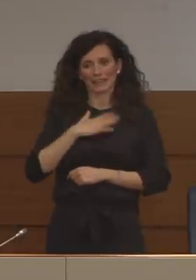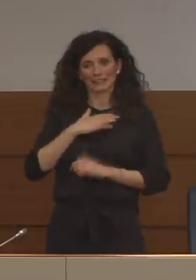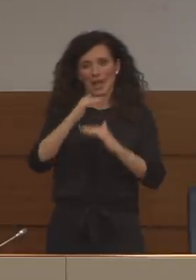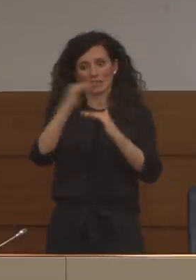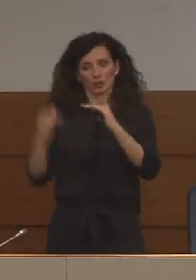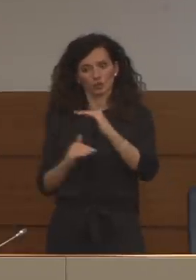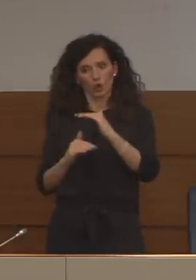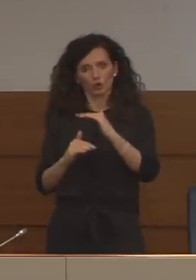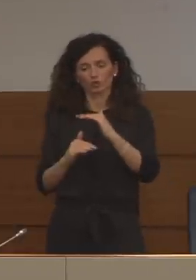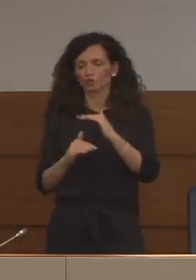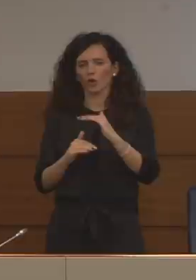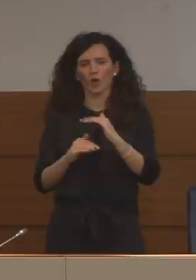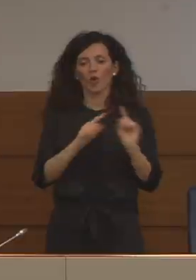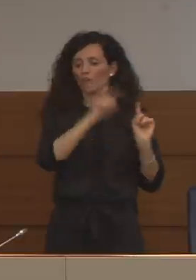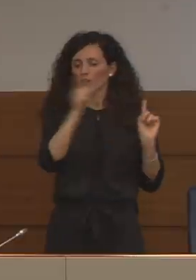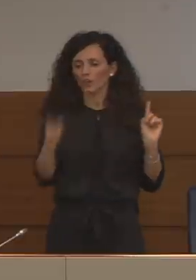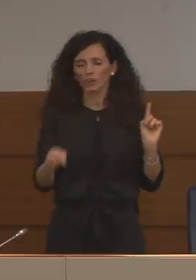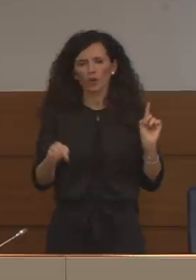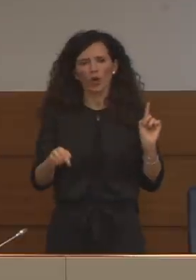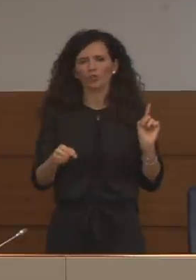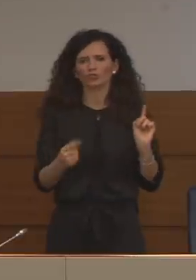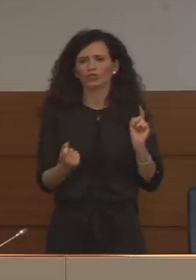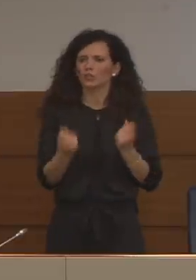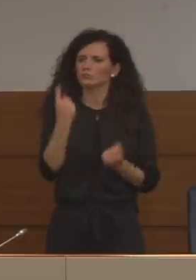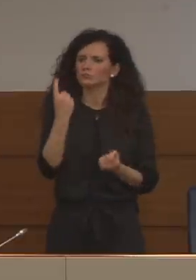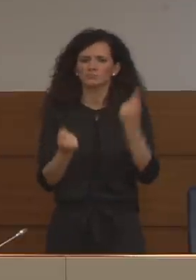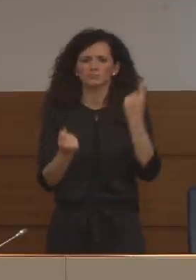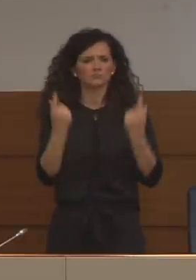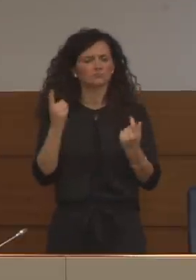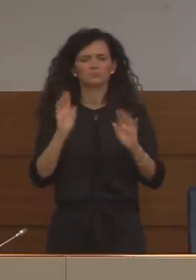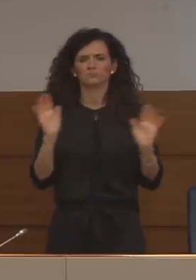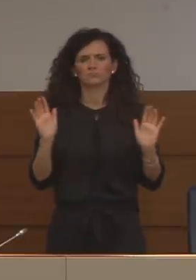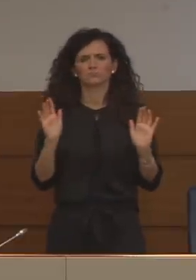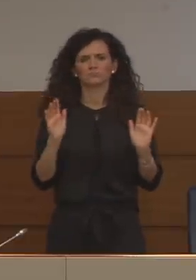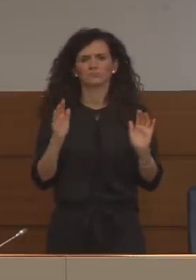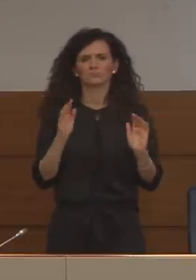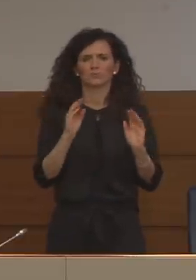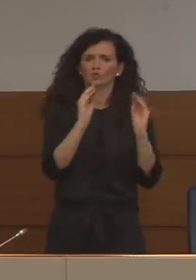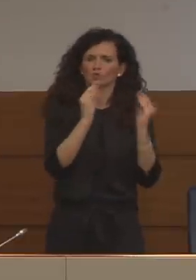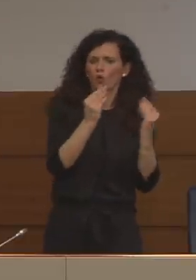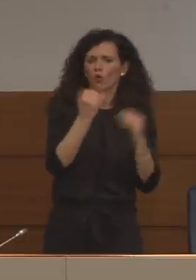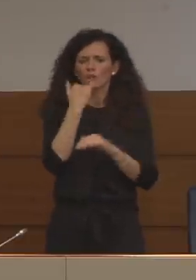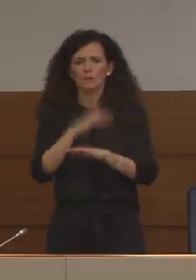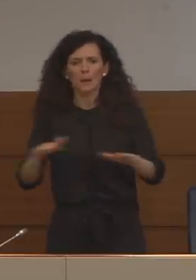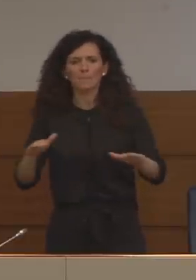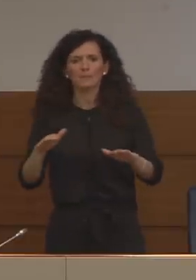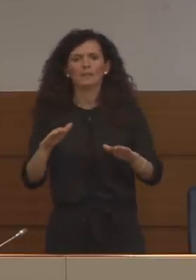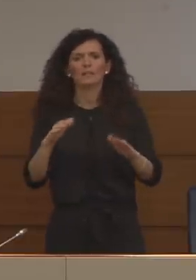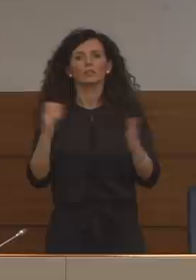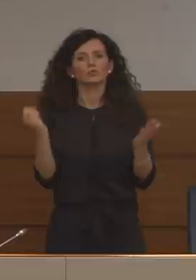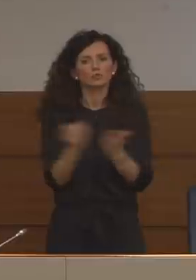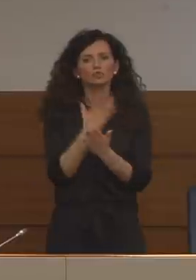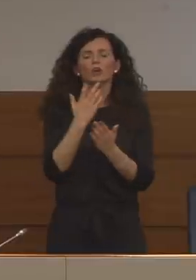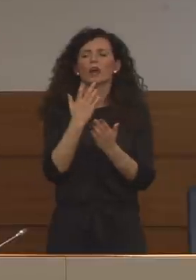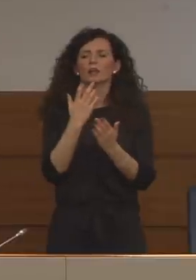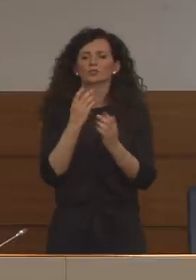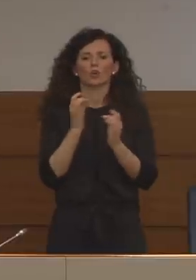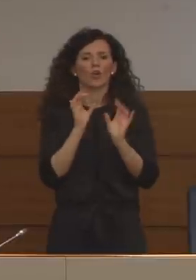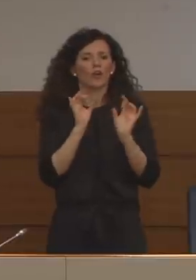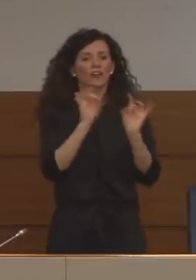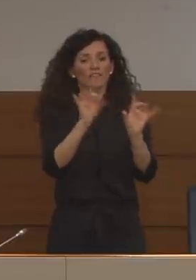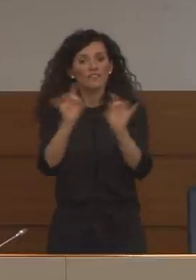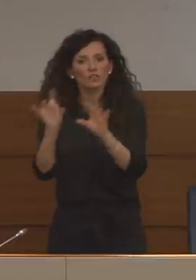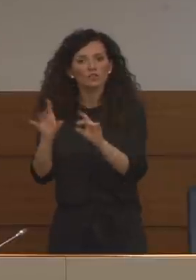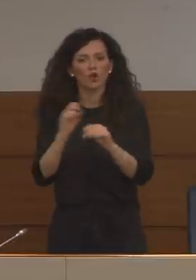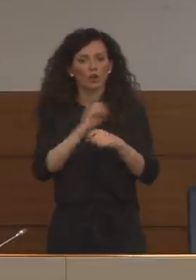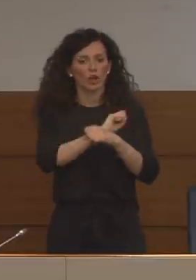risultano soggetti che abbiano avuto un decorso fatale dell'iniziazione da coronavirus e